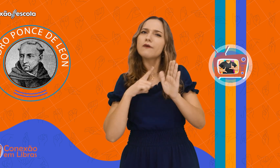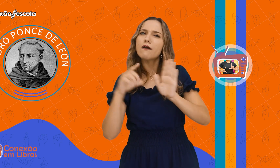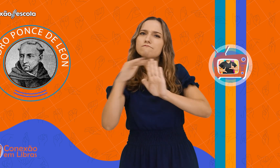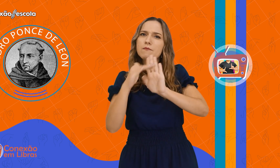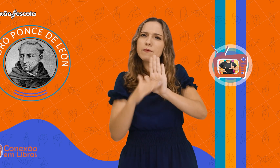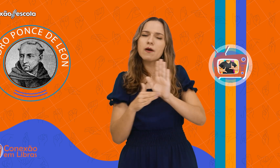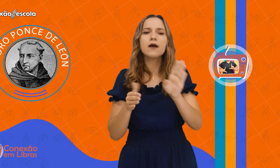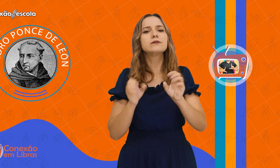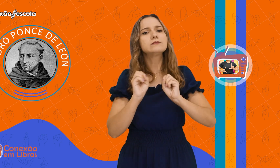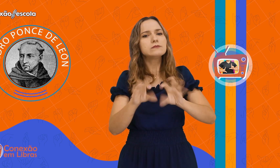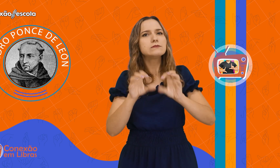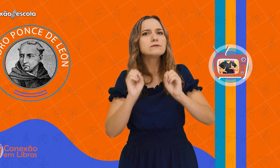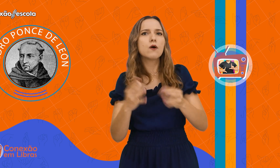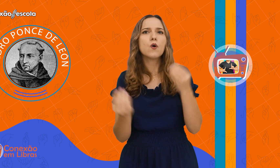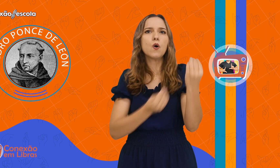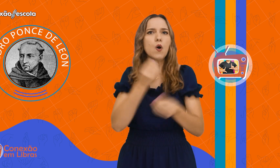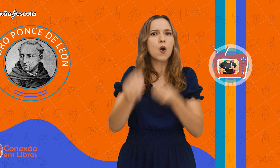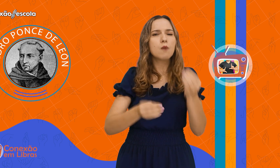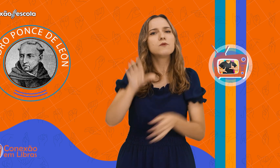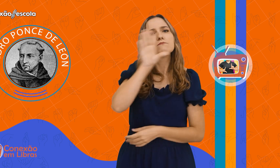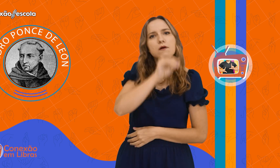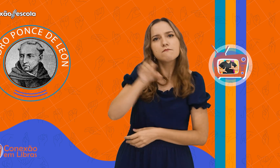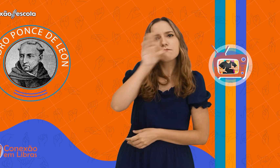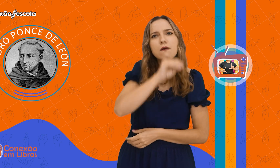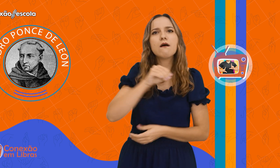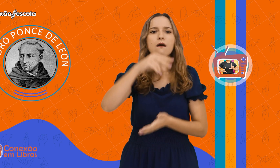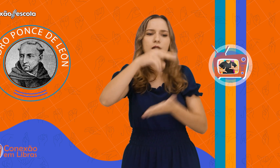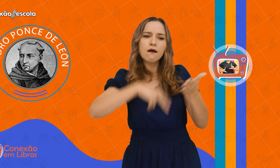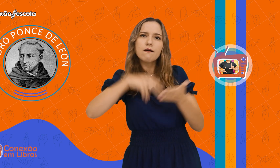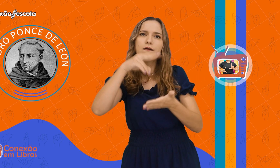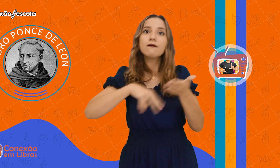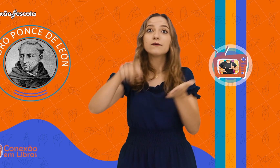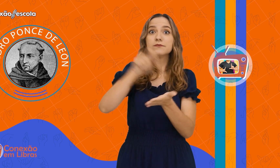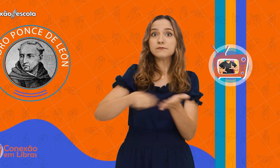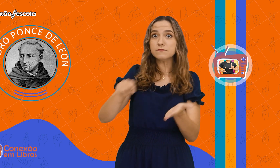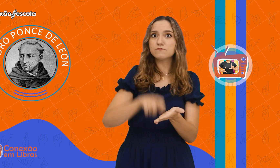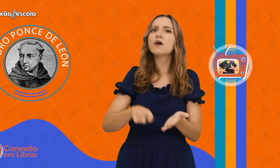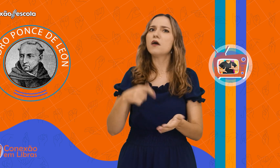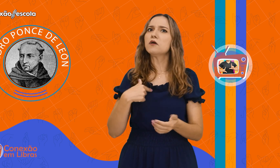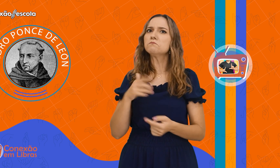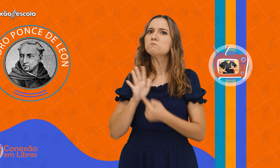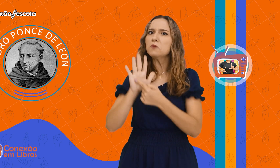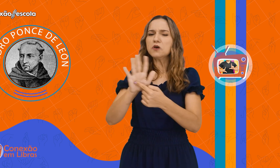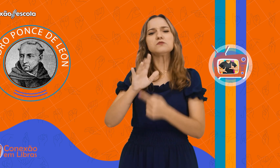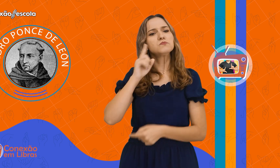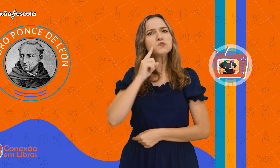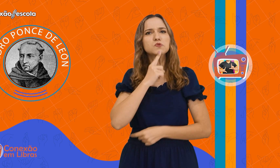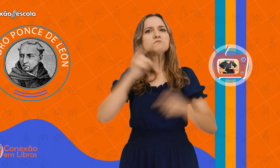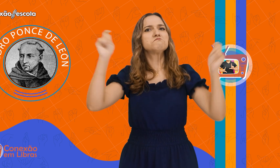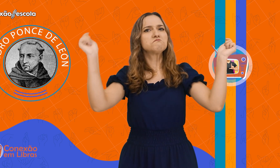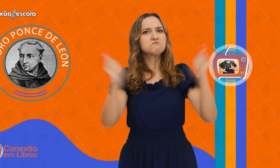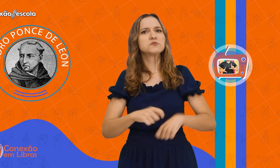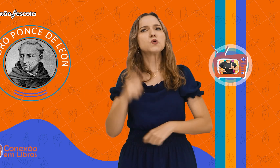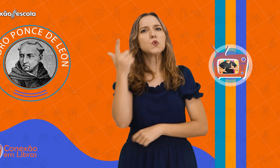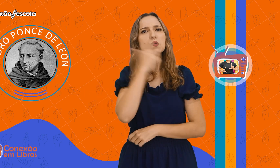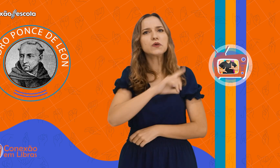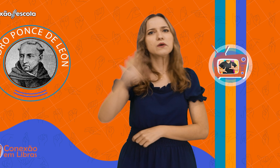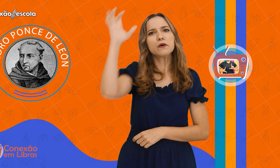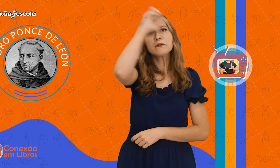que ensinava seus alunos a falar, ler e escrever, mostrando que os surdos eram